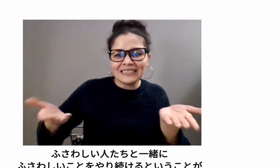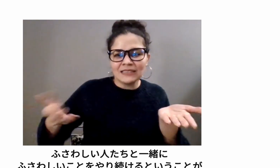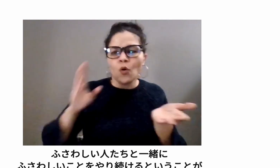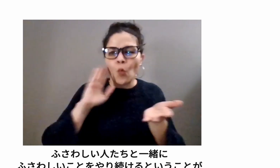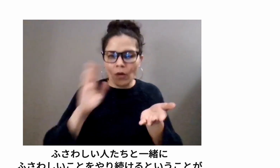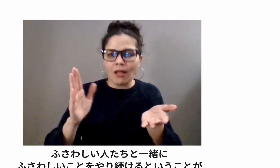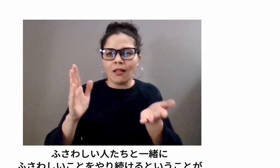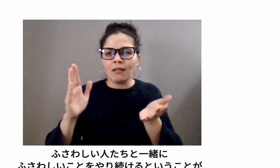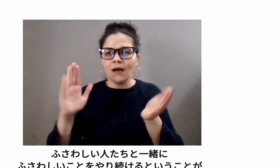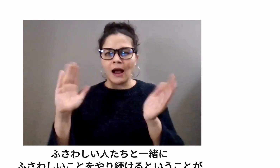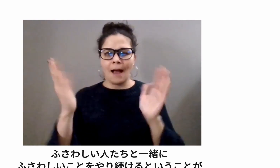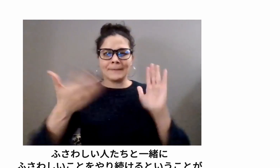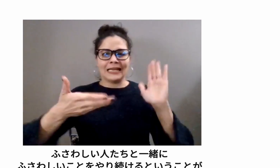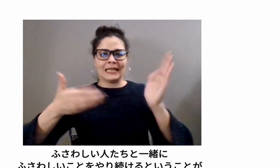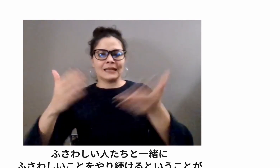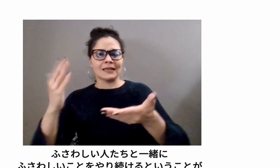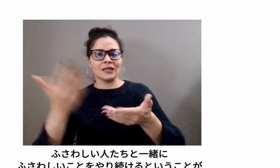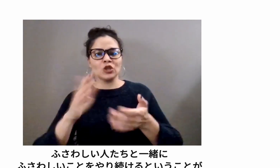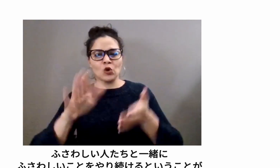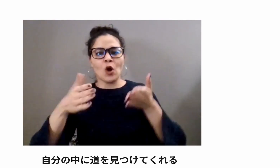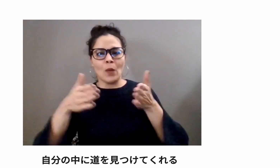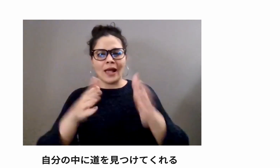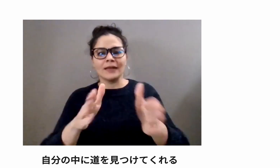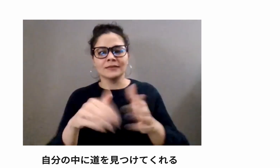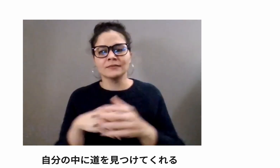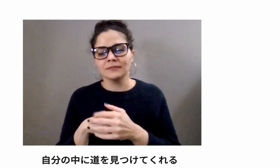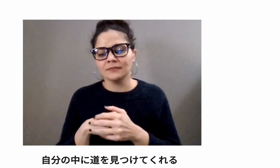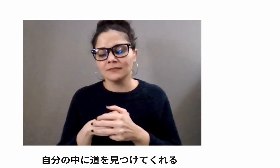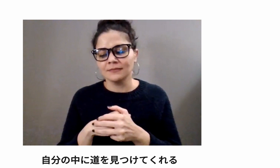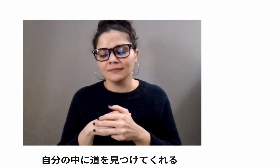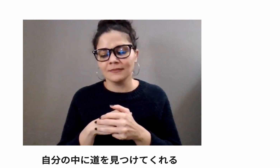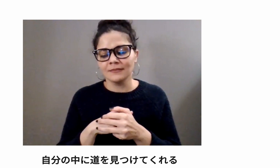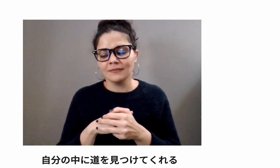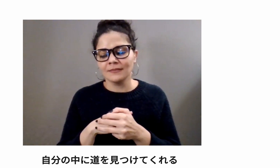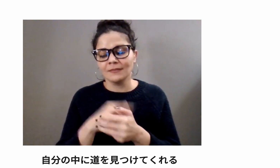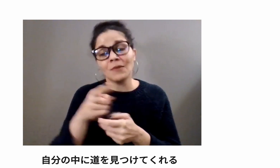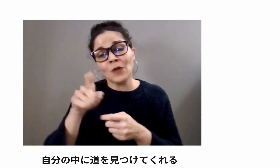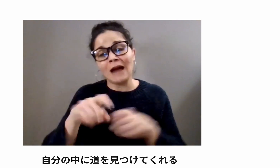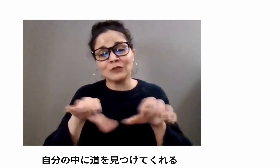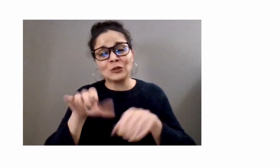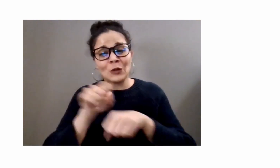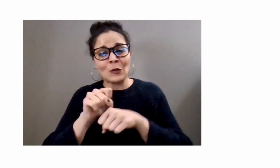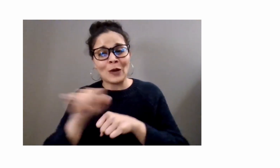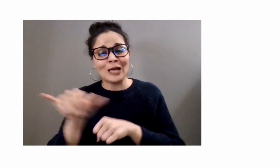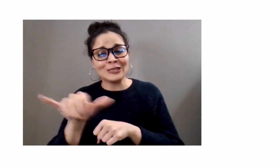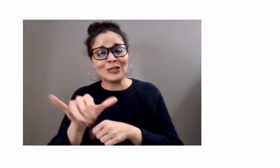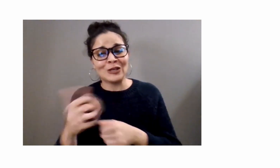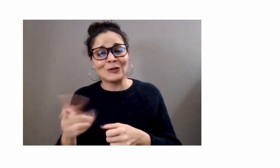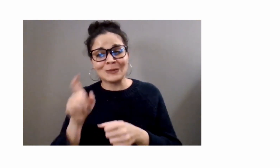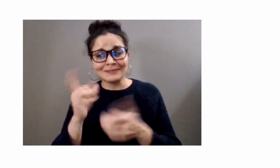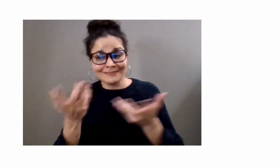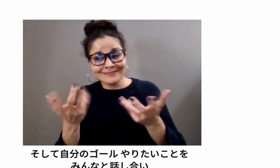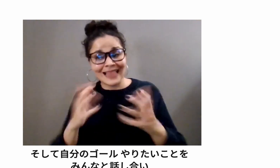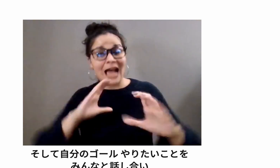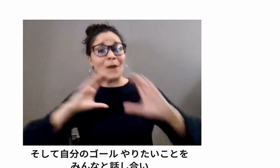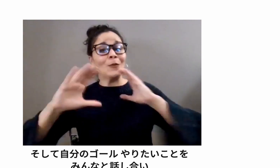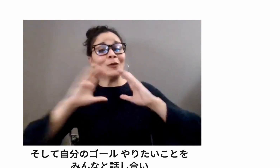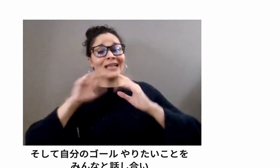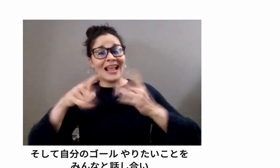ふさわしいことをやり続けるっていうことが、自分の中に道を見つけてくれると思うんですね。 それからまた自分の